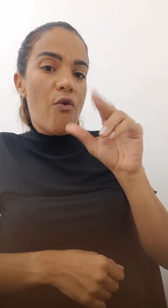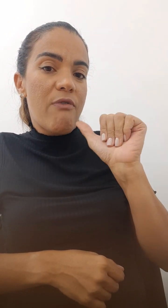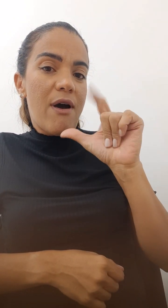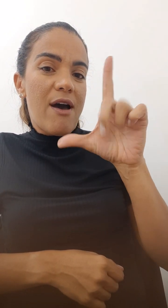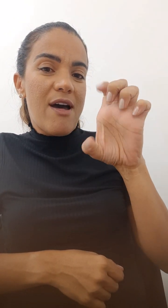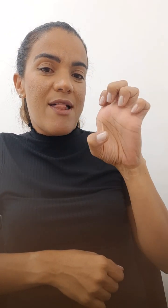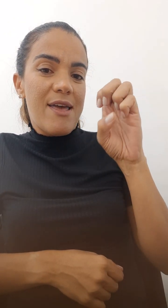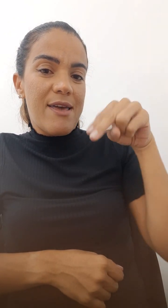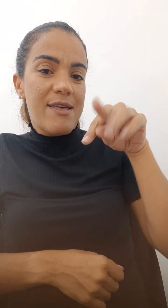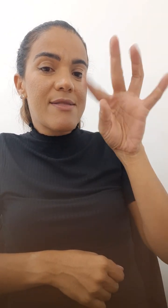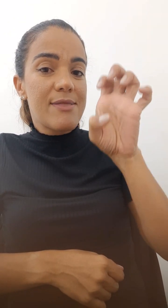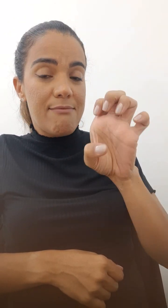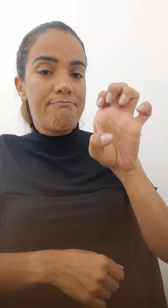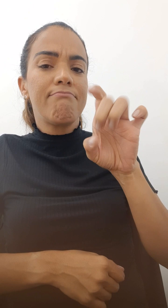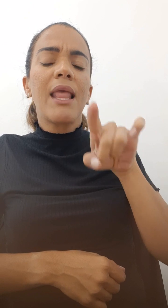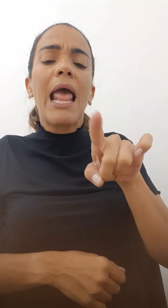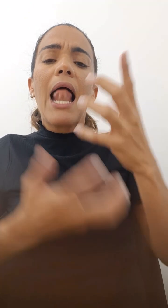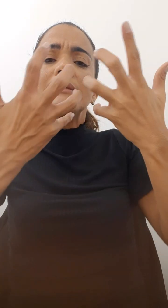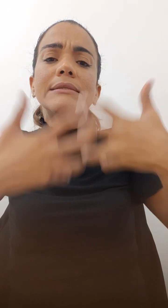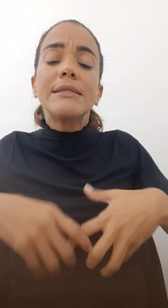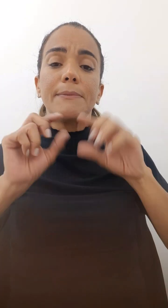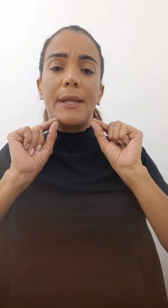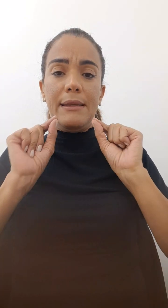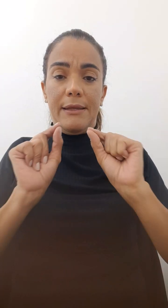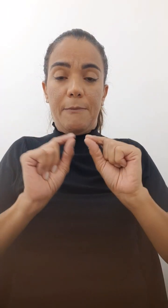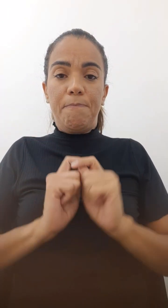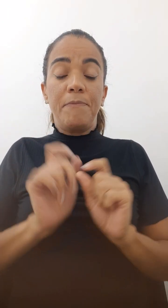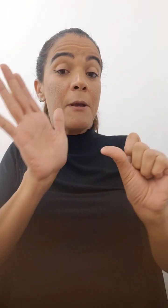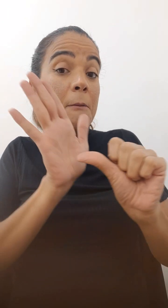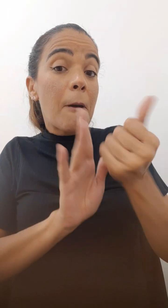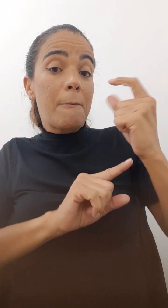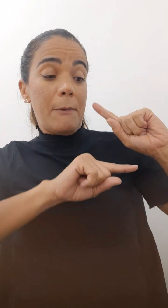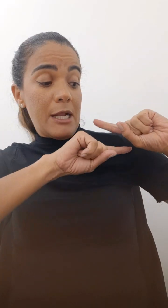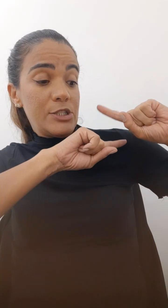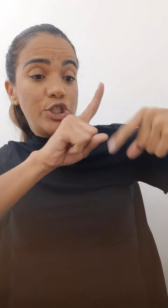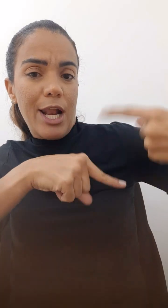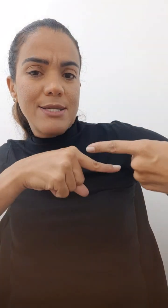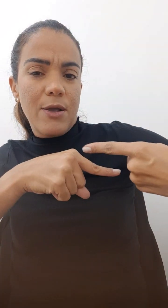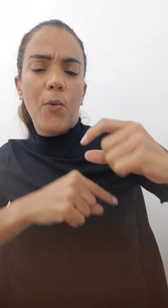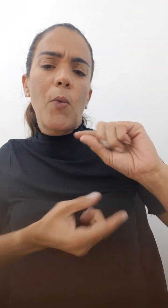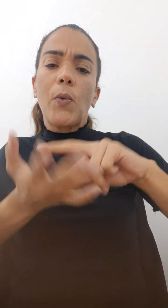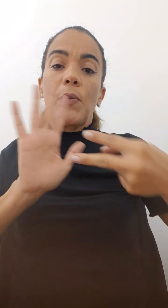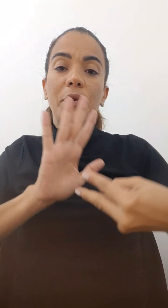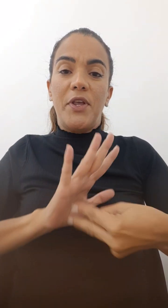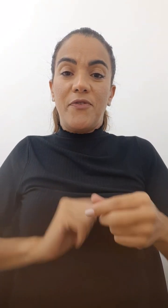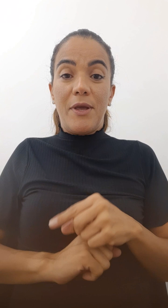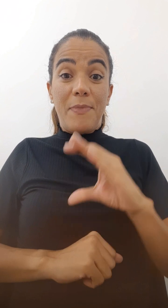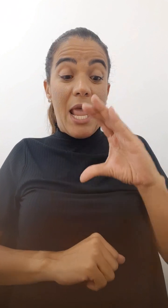vacina monovalente, tá? Como funciona a vacina monovalente? Primeira geração do